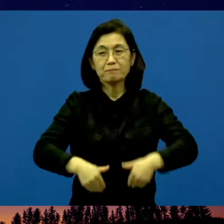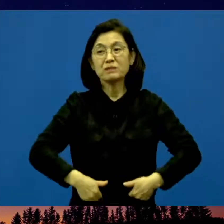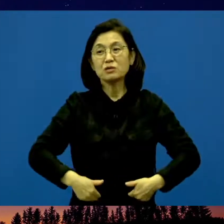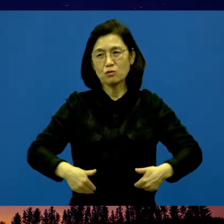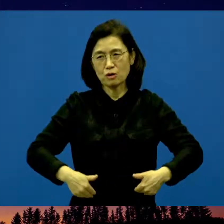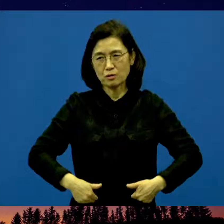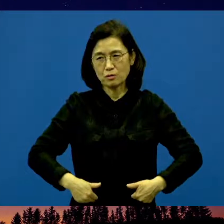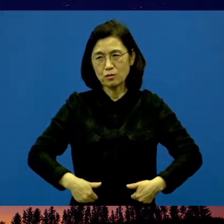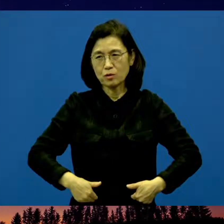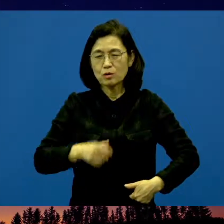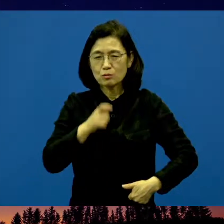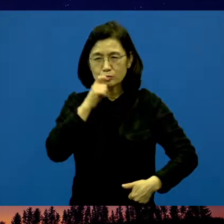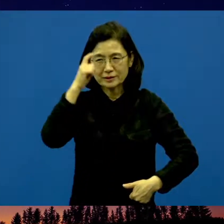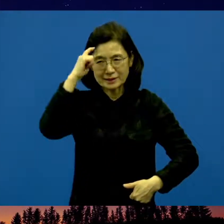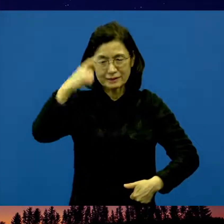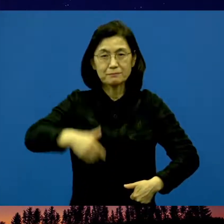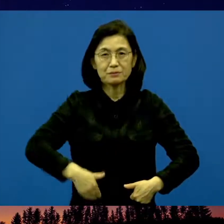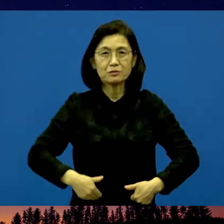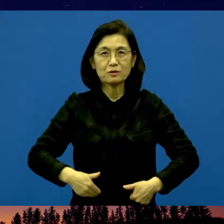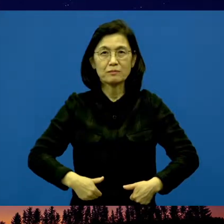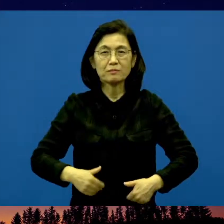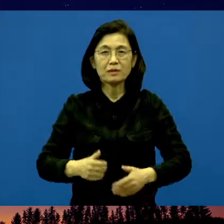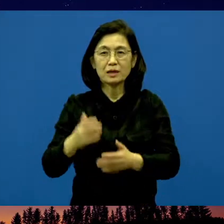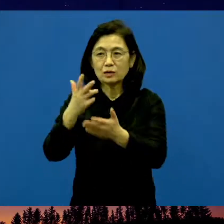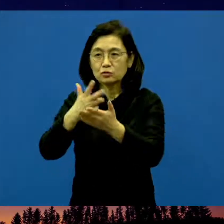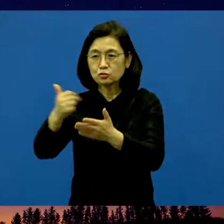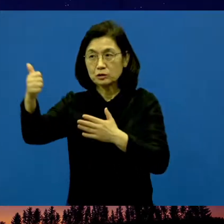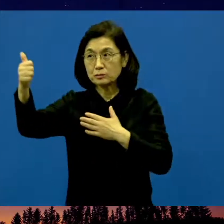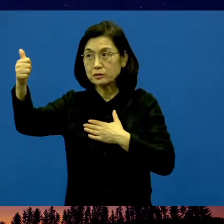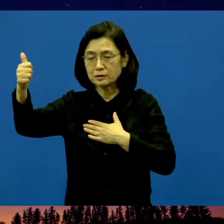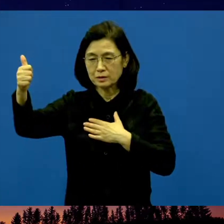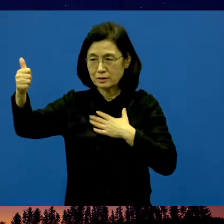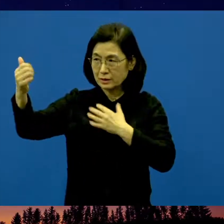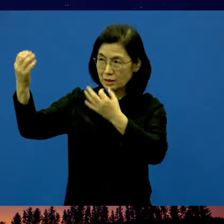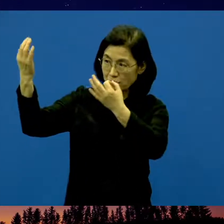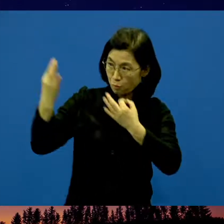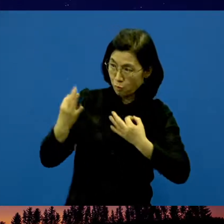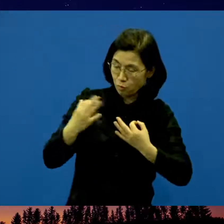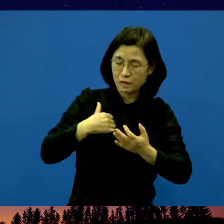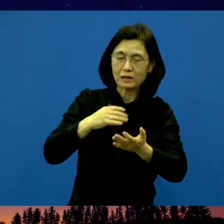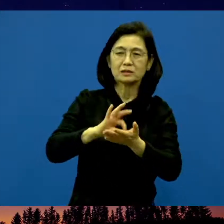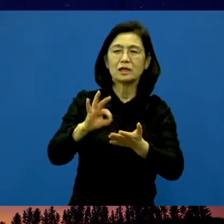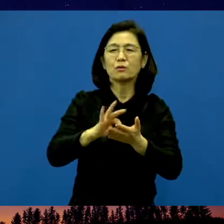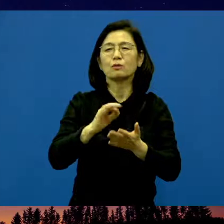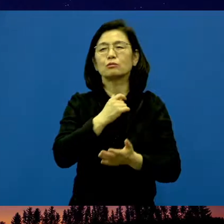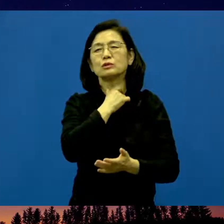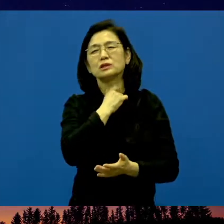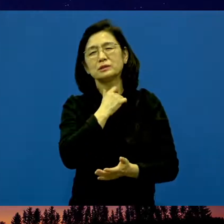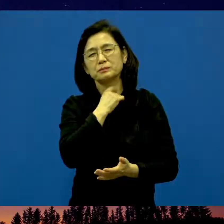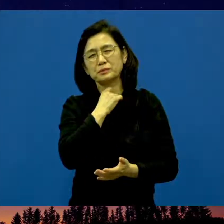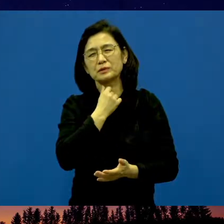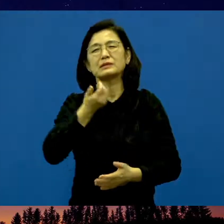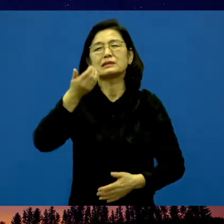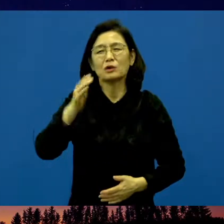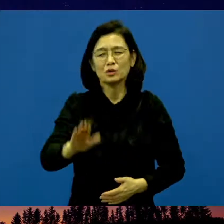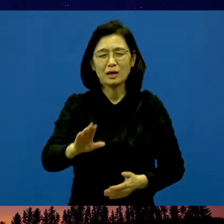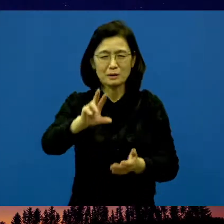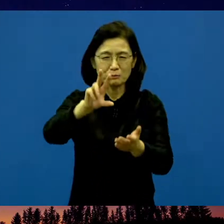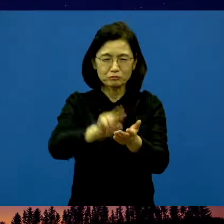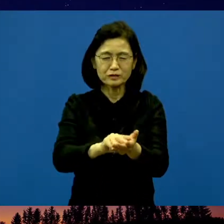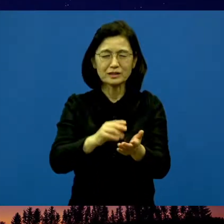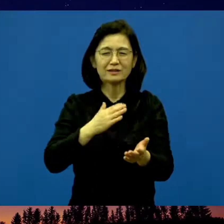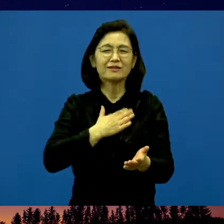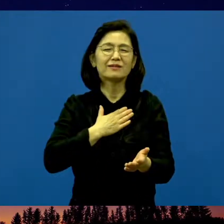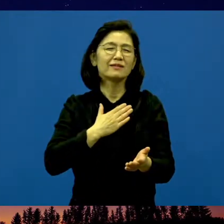여러분, 하나님은 우리의 삶을 사용하고 싶어 하시는데 문제는 우리의 자신. 어거스틴이 그런 말을